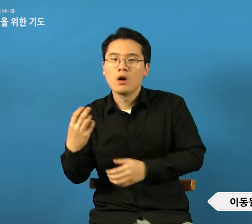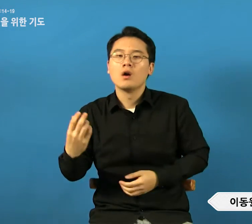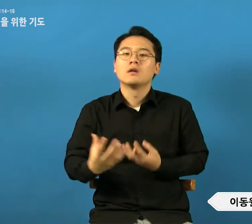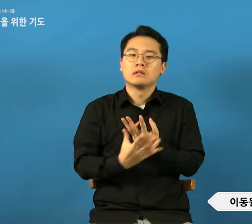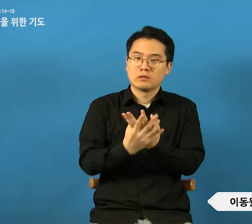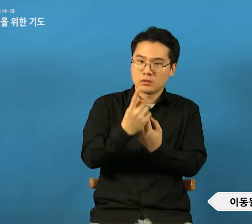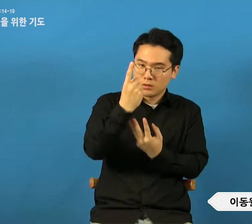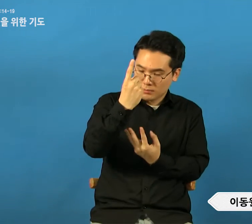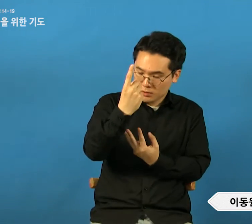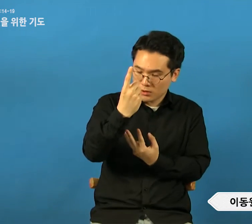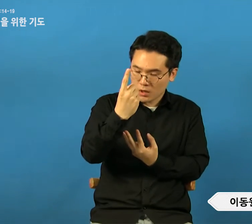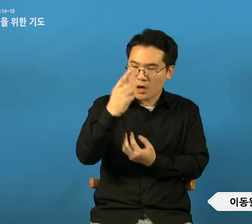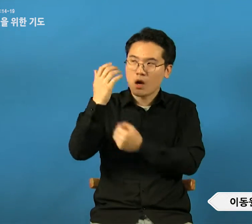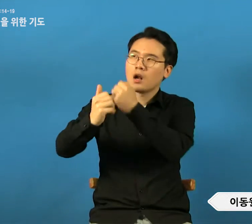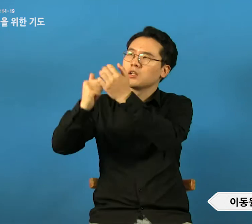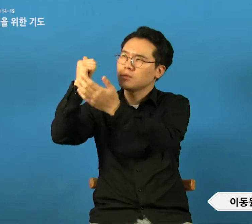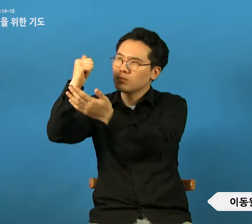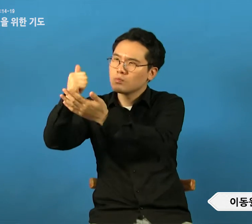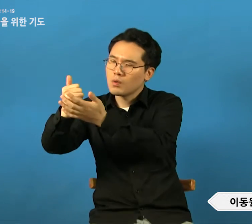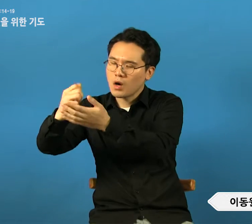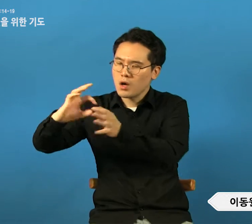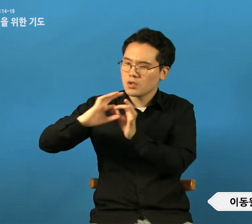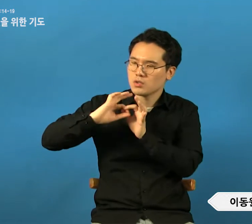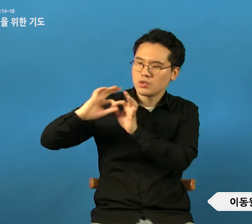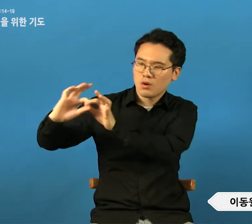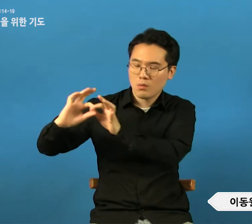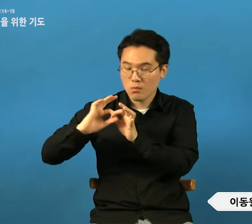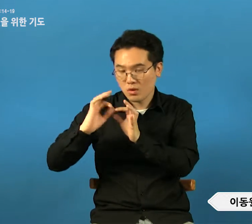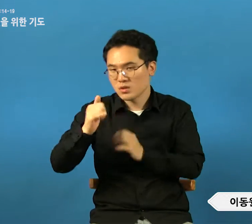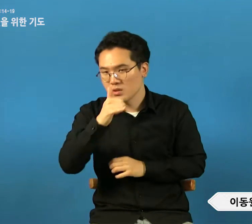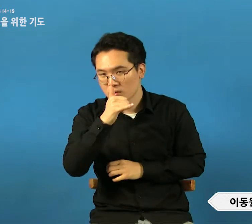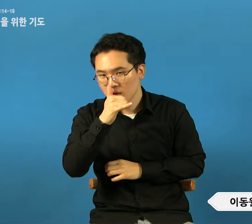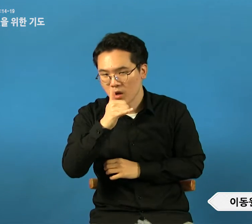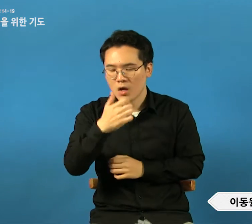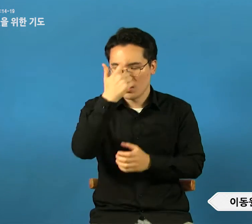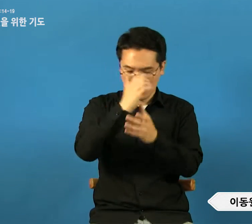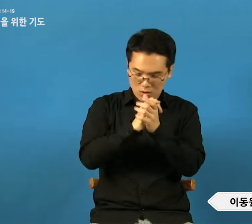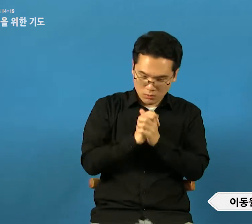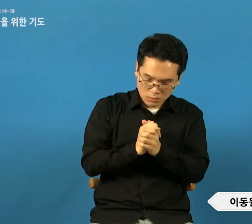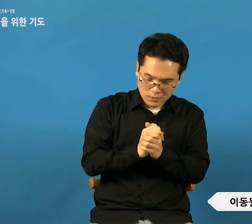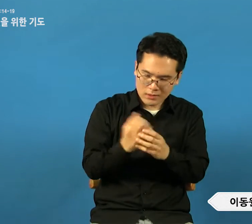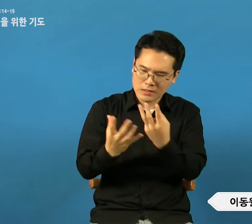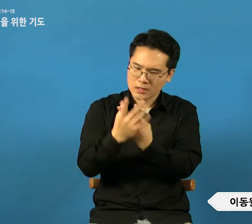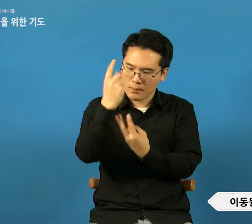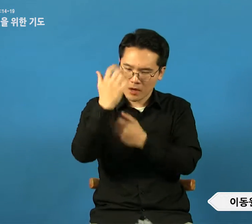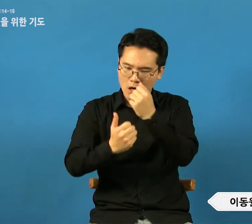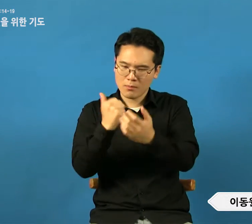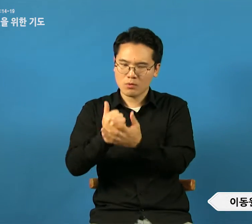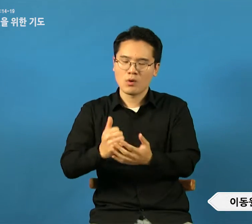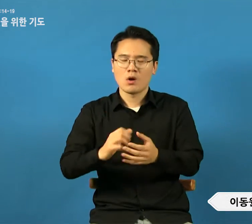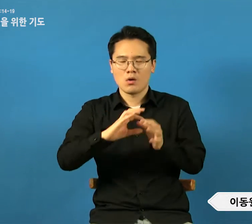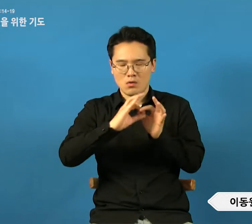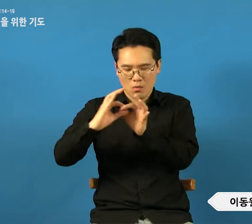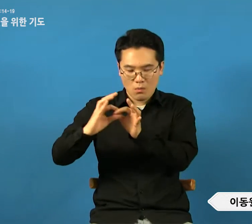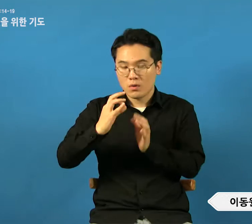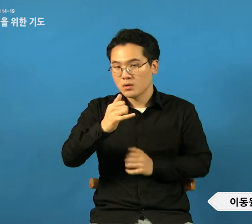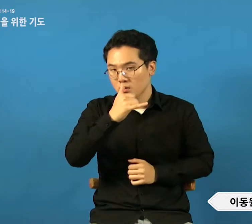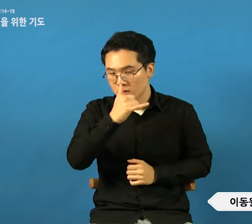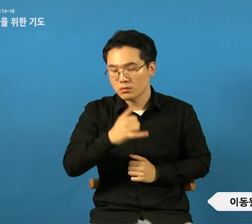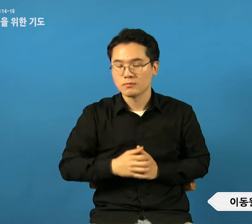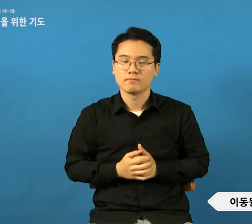성삼위일체 하나님과 연관시키고 있습니다. 기도는 삼위 하나님과 다 관련되어 있죠. 자, 우선